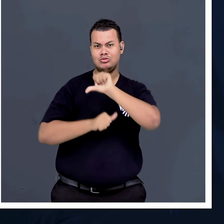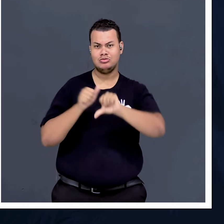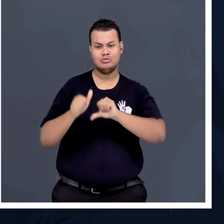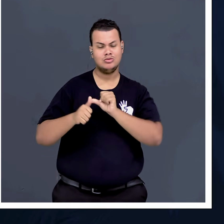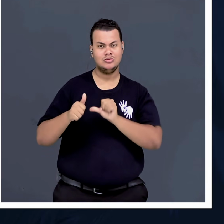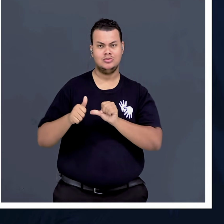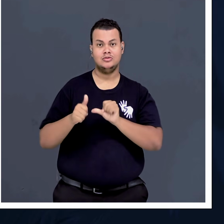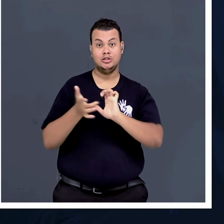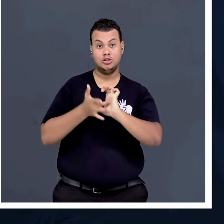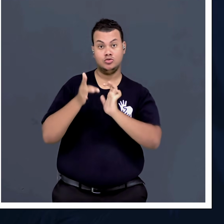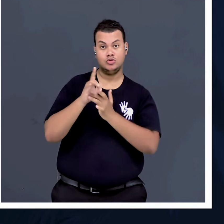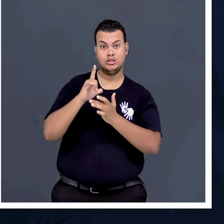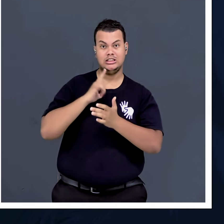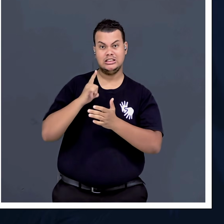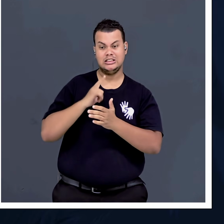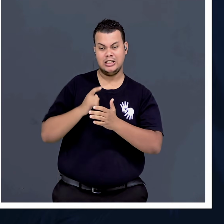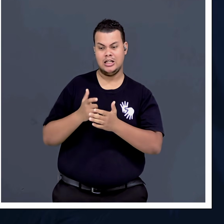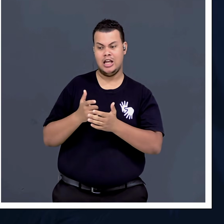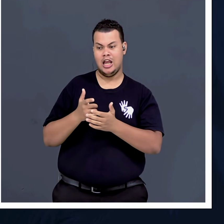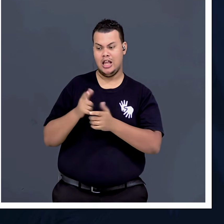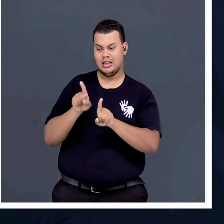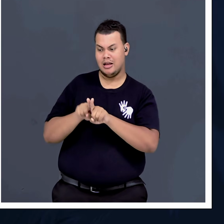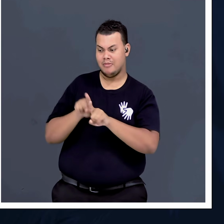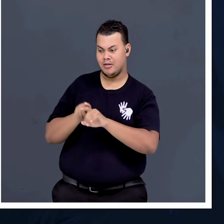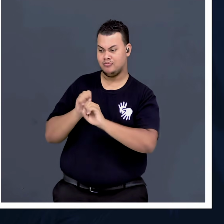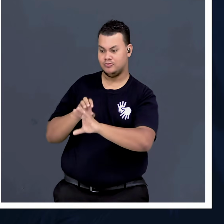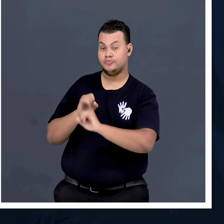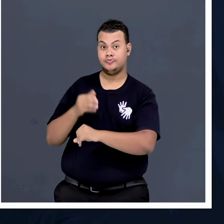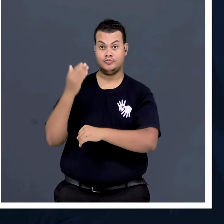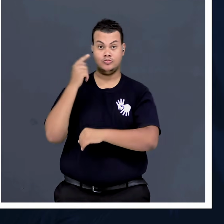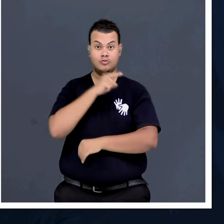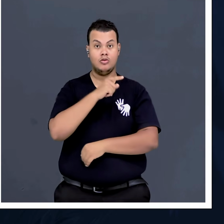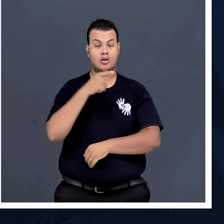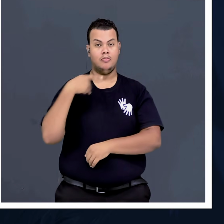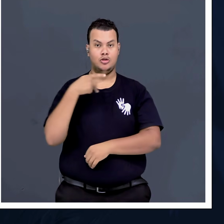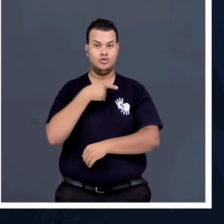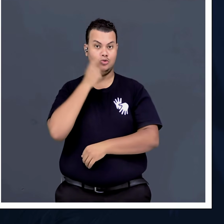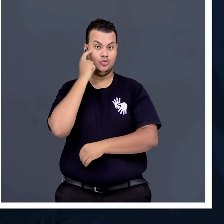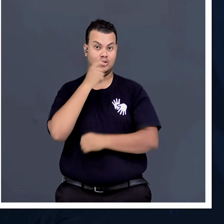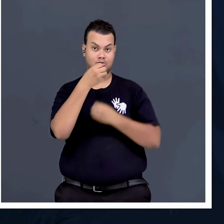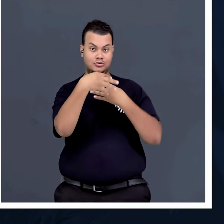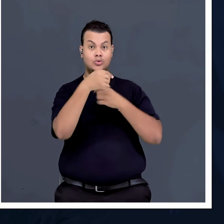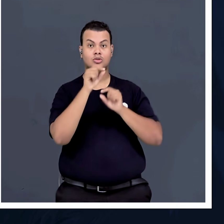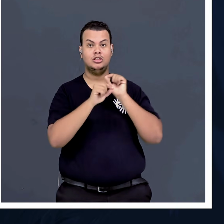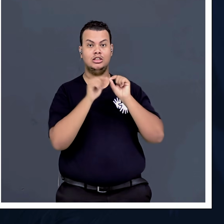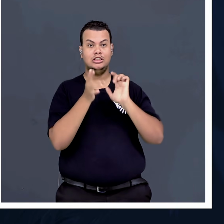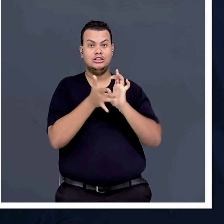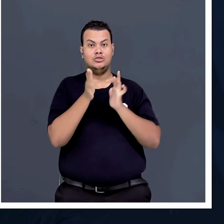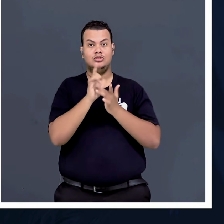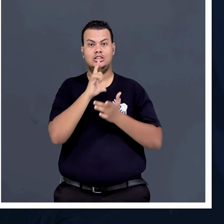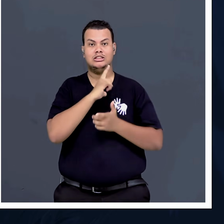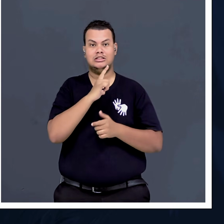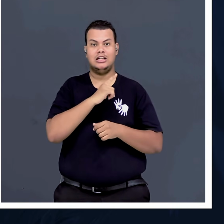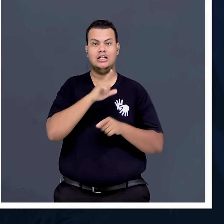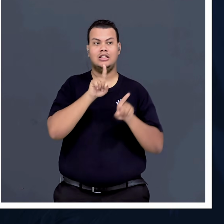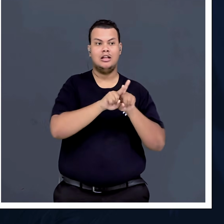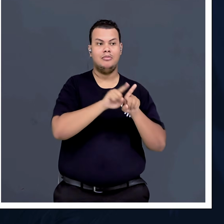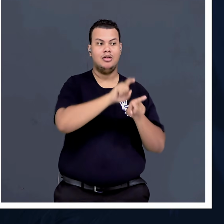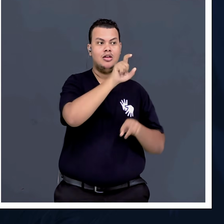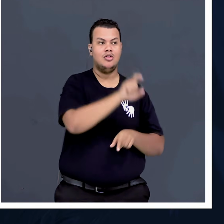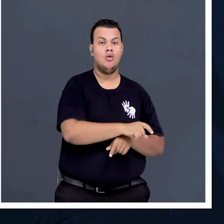ela. Jesus investiu tempo, nós aprendemos aqui com o nosso pastor alguns domingos, Jesus investiu tempo no